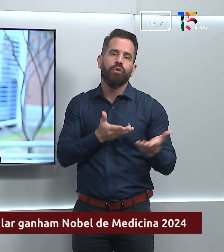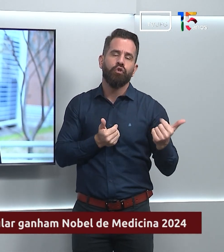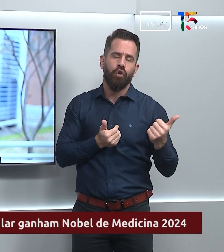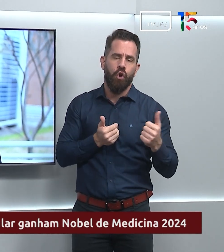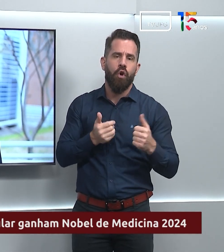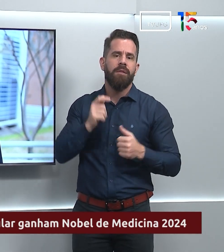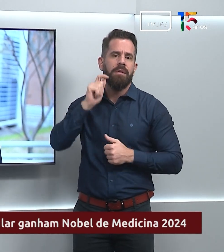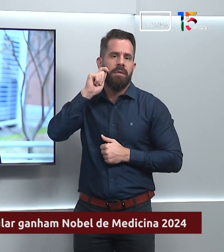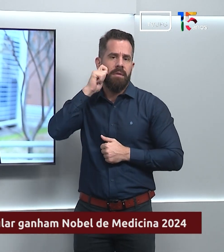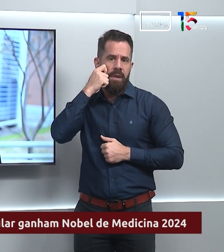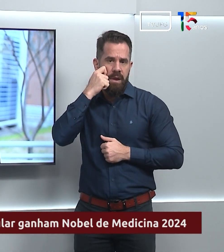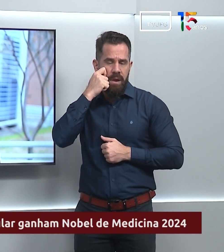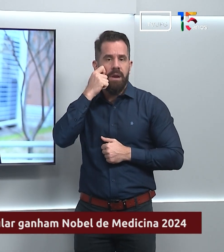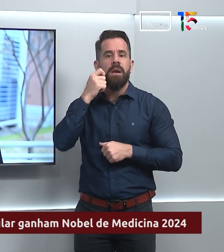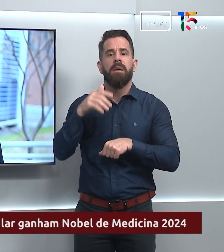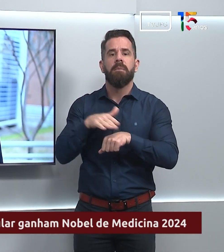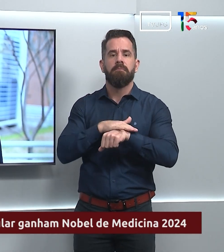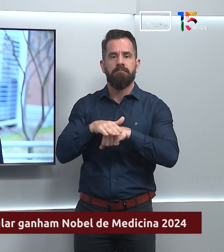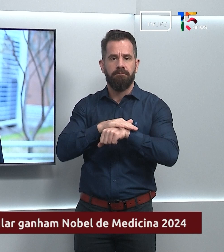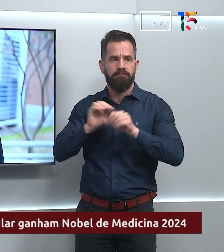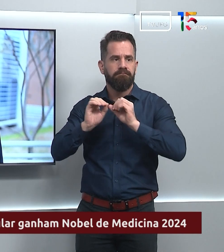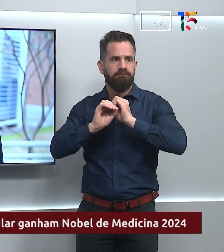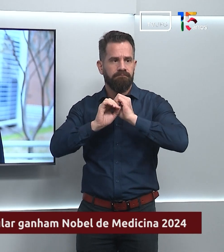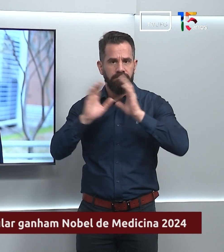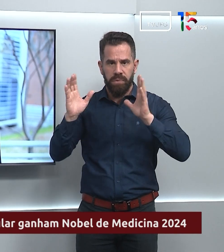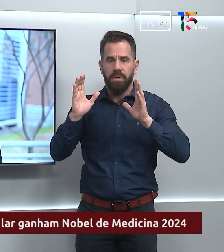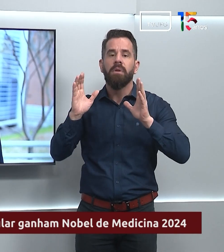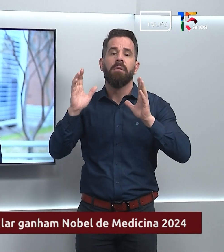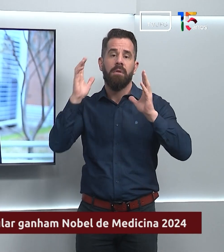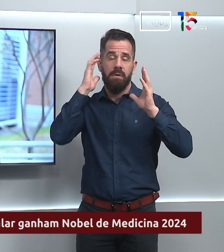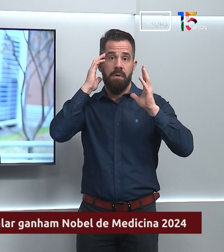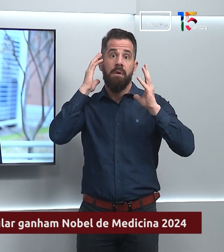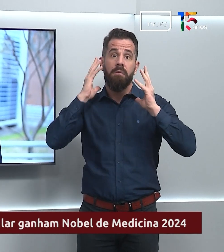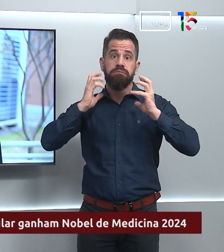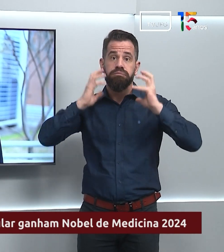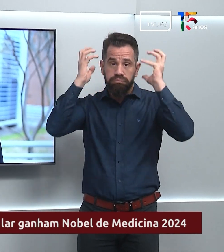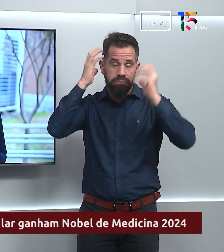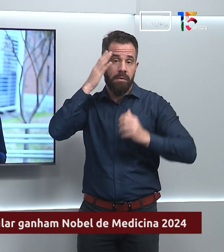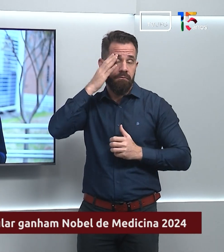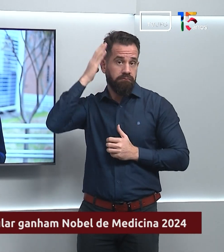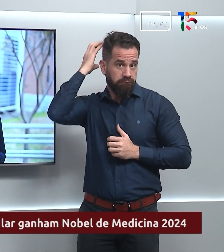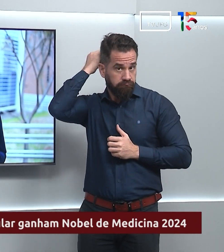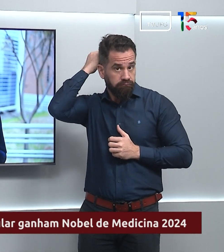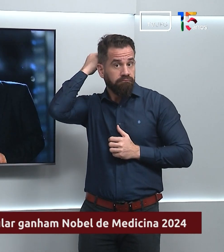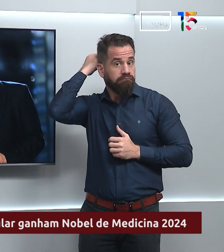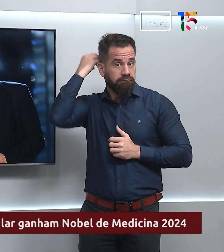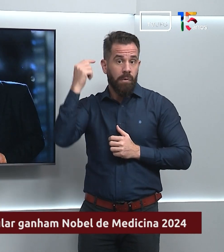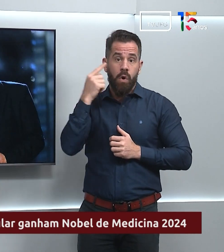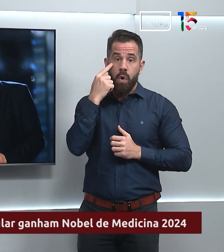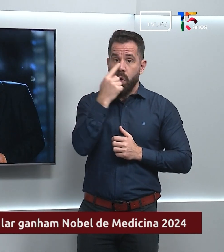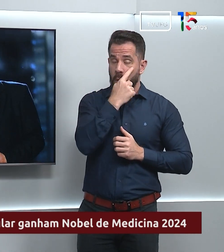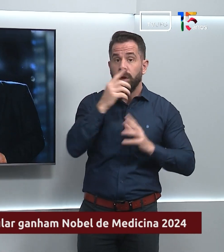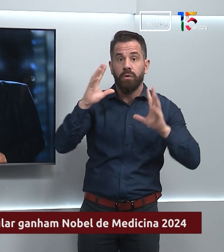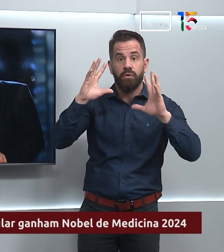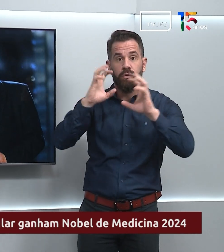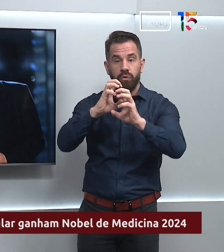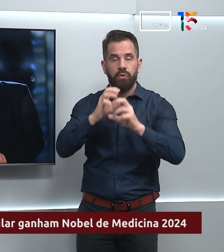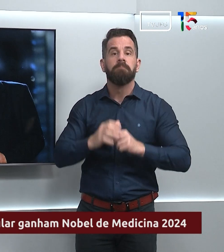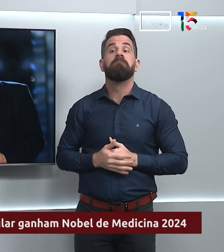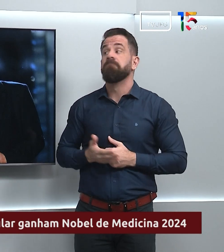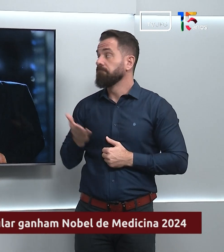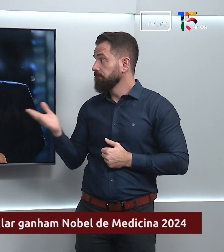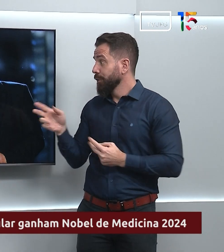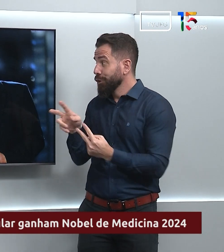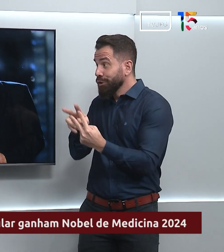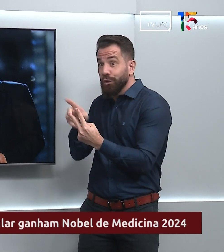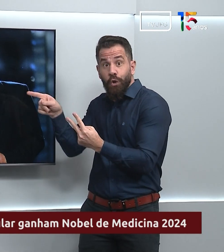pele clara com cabelos crespos, curtos e escuros, e olhos também escuros. Pois bem, os cientistas vencedores